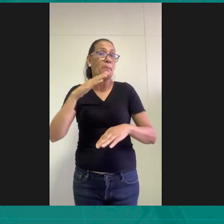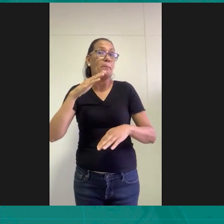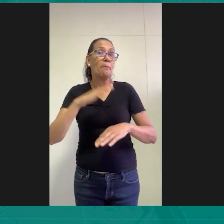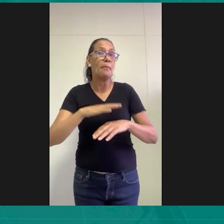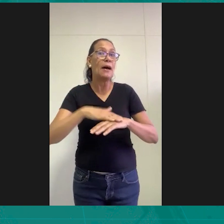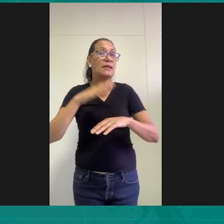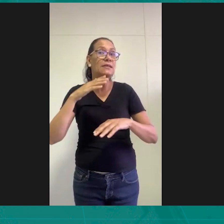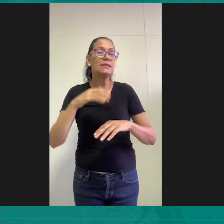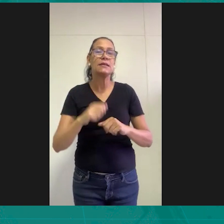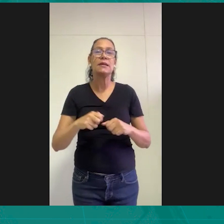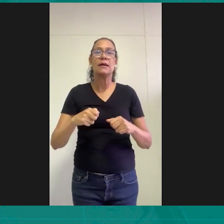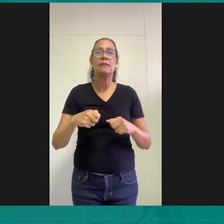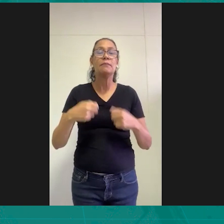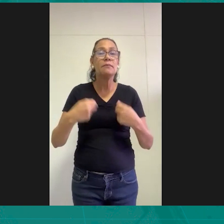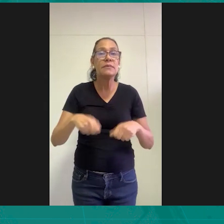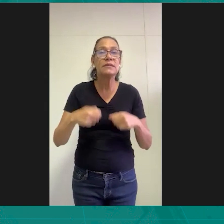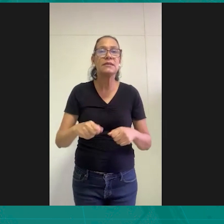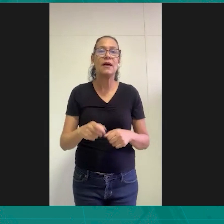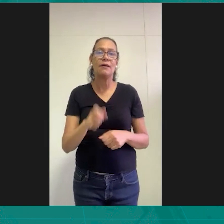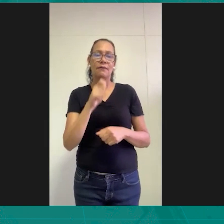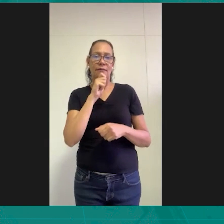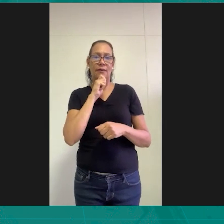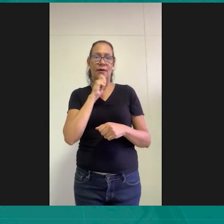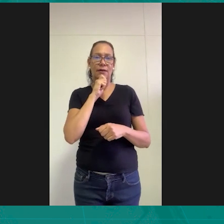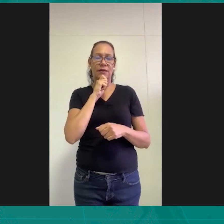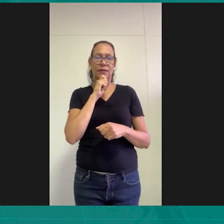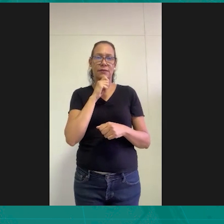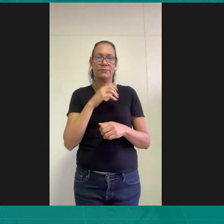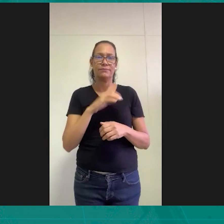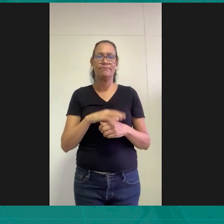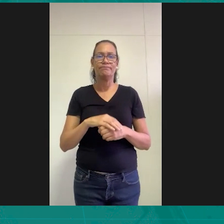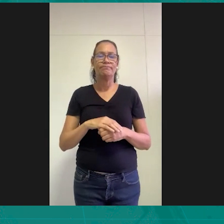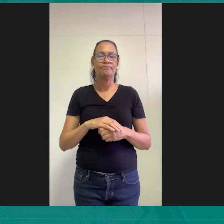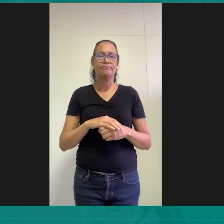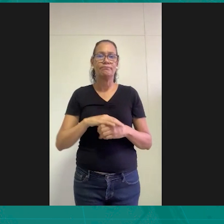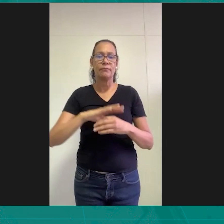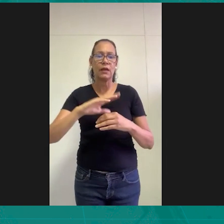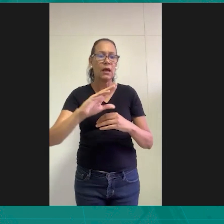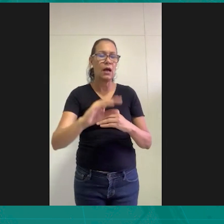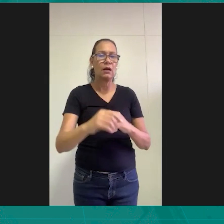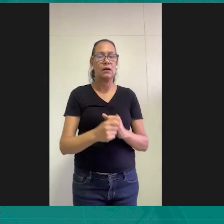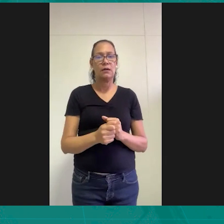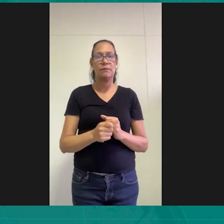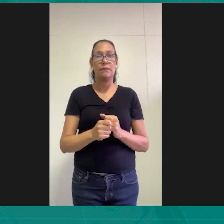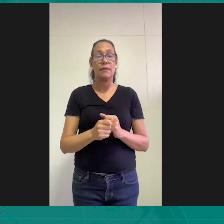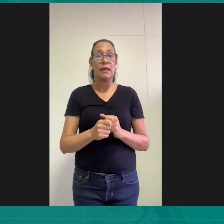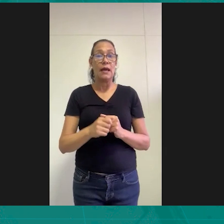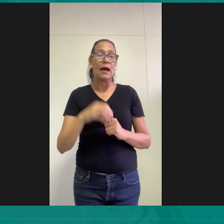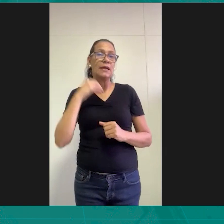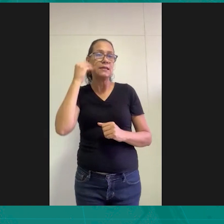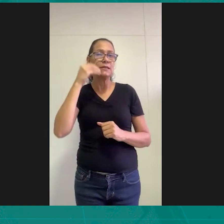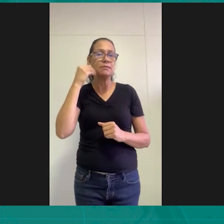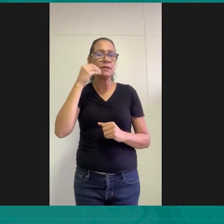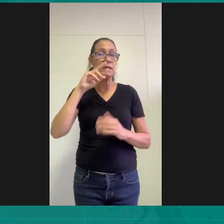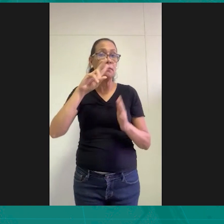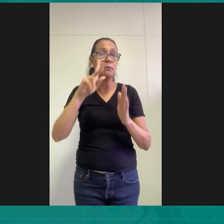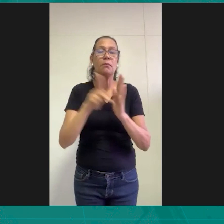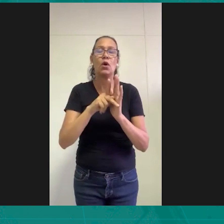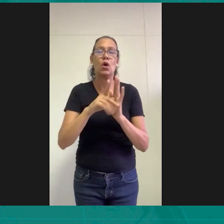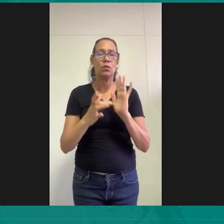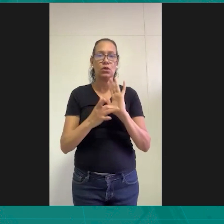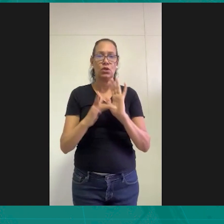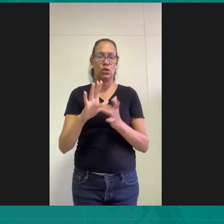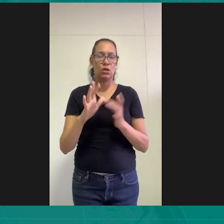elementos da experiência humana de Jesus, né? A encarnação é um elemento,